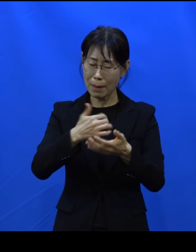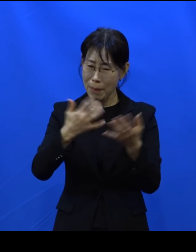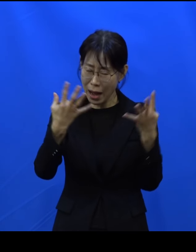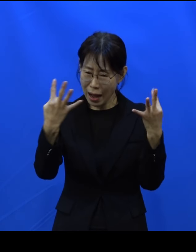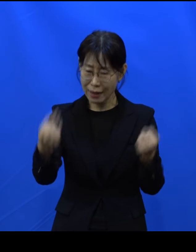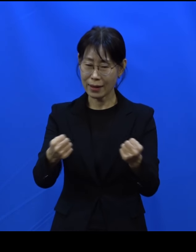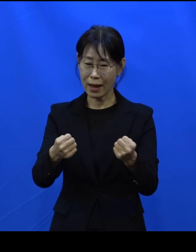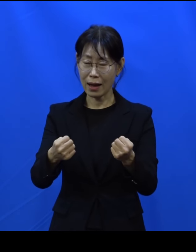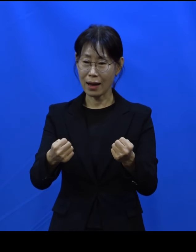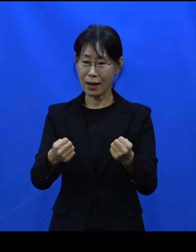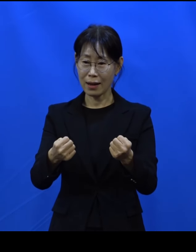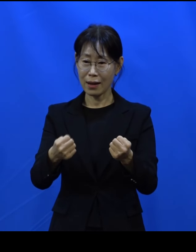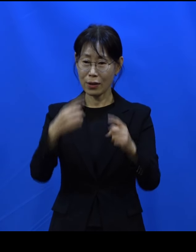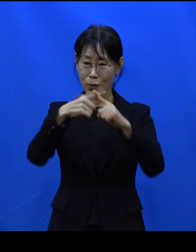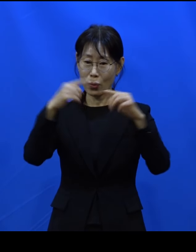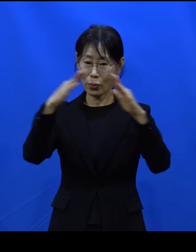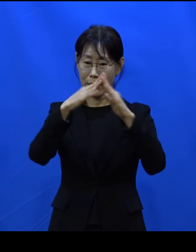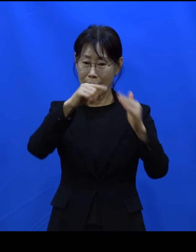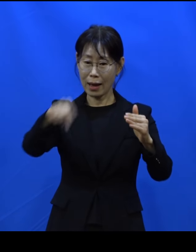그리스도가 주인이세요.